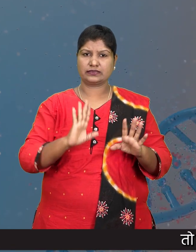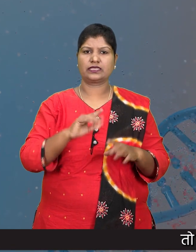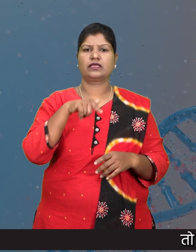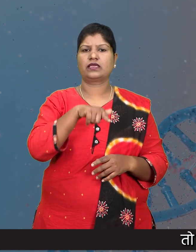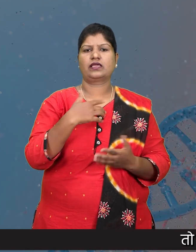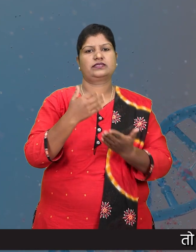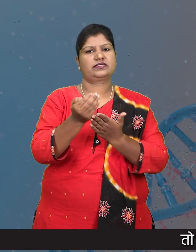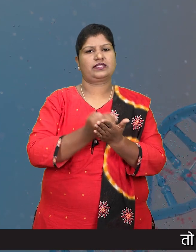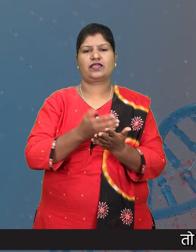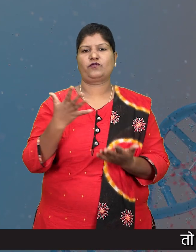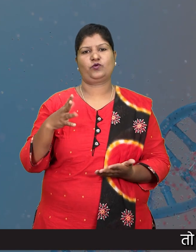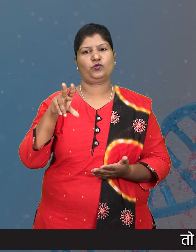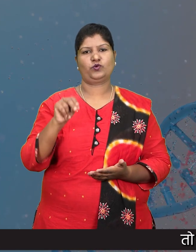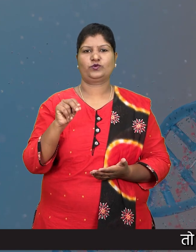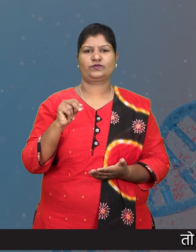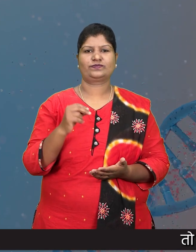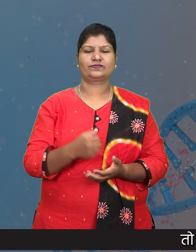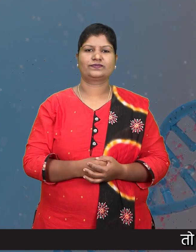रह सकते हैं।